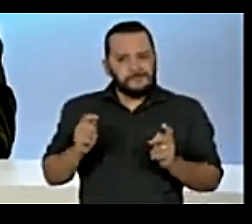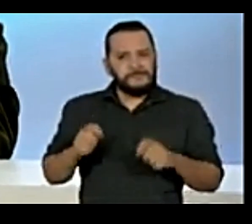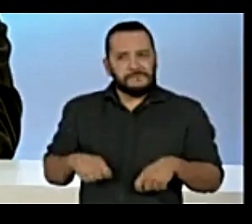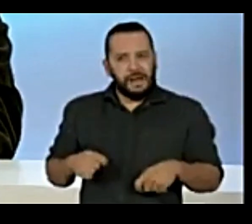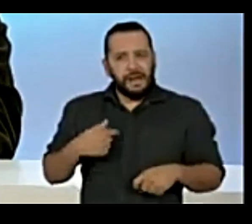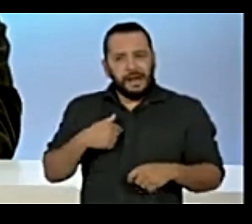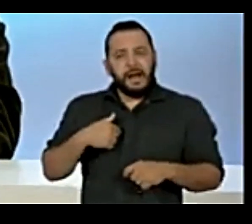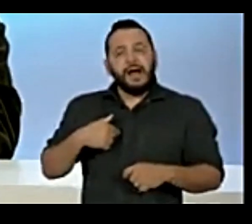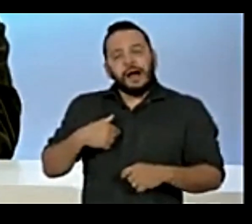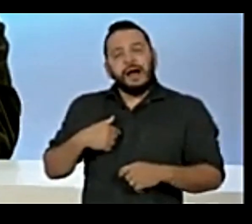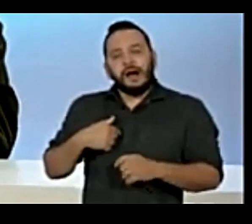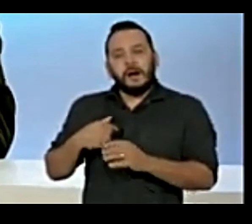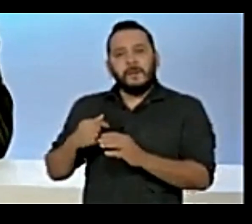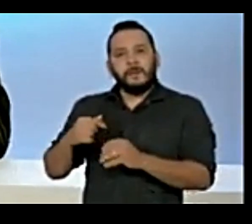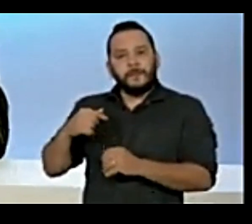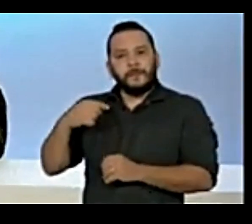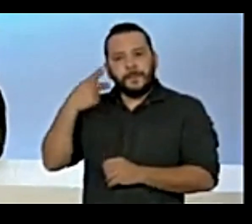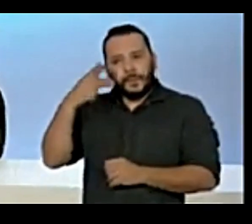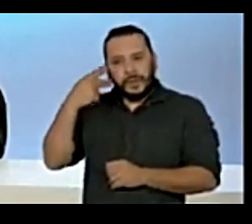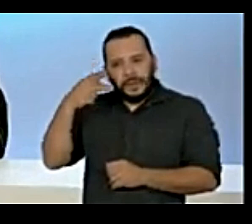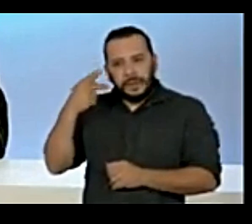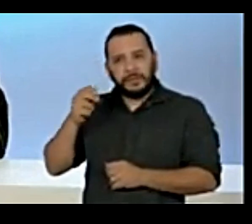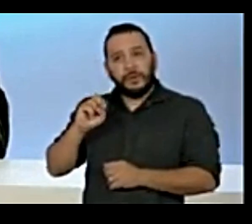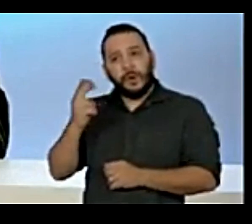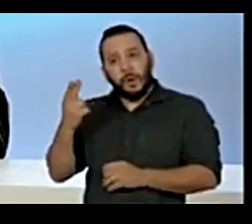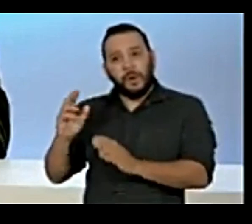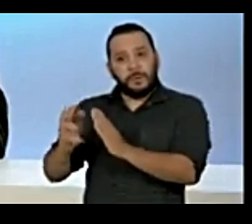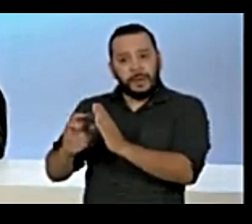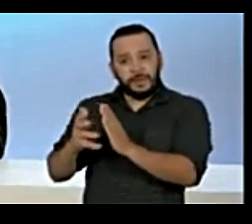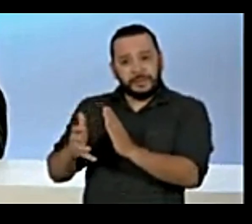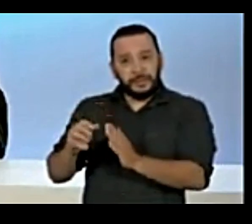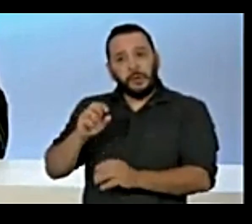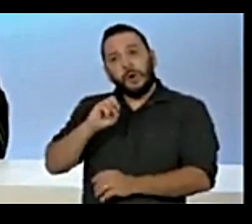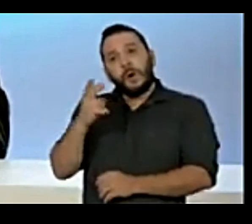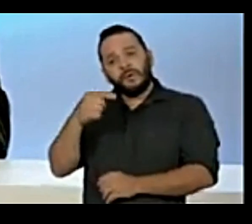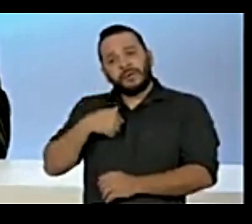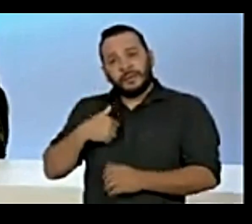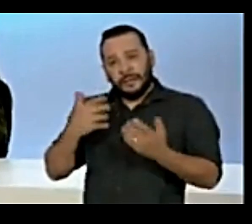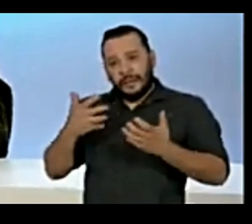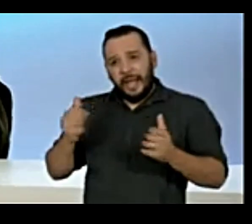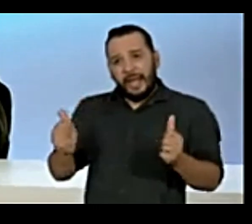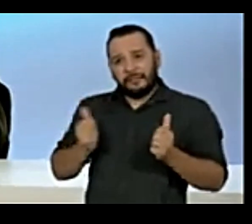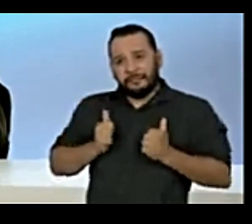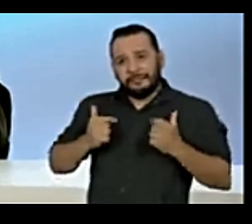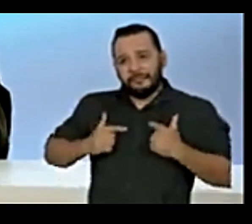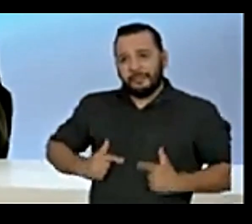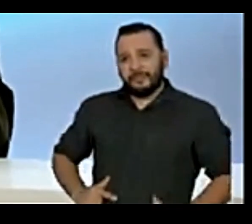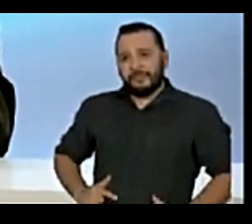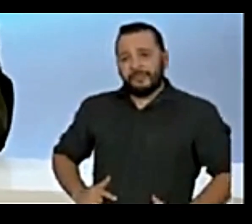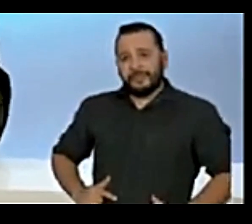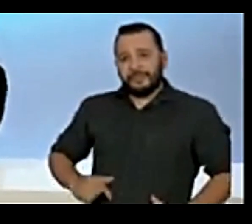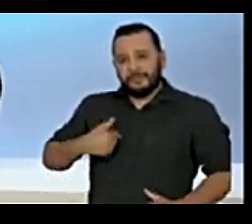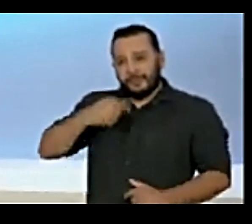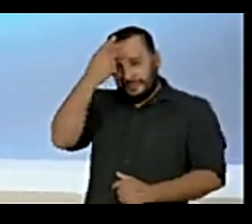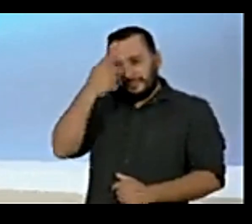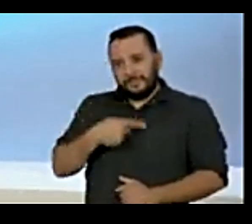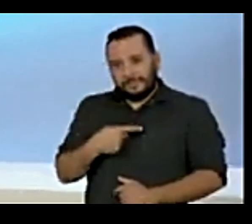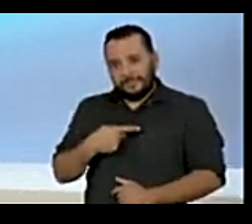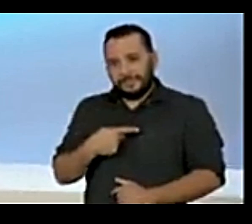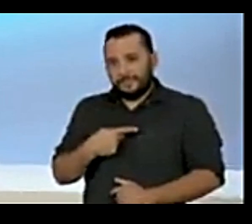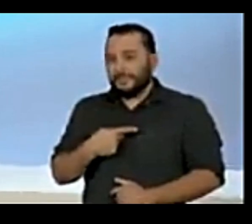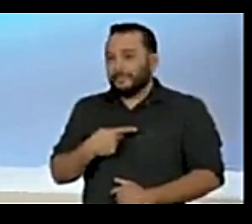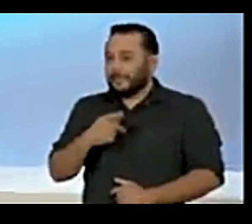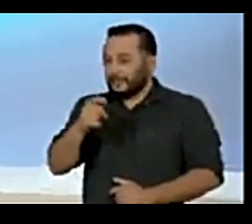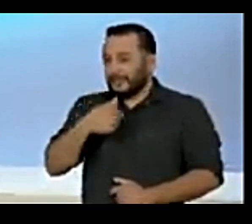para a política partidária ou você acha que ainda mantendo essa independência que você tem hoje, você pode fazer com que a sua